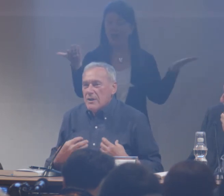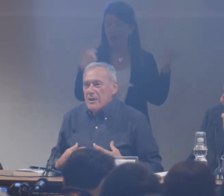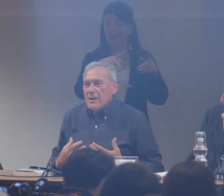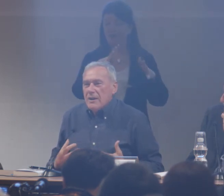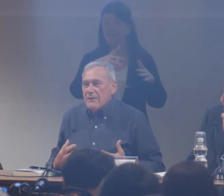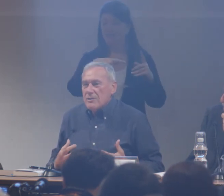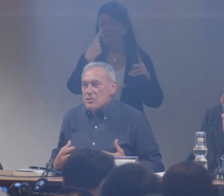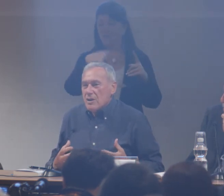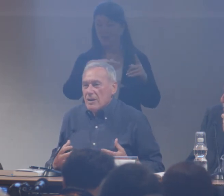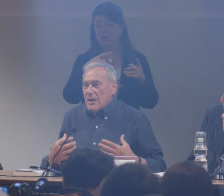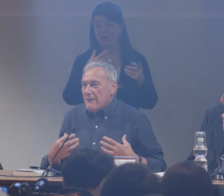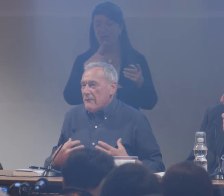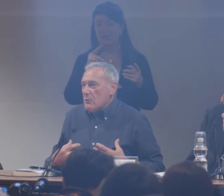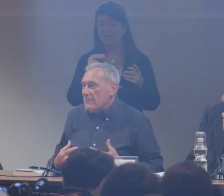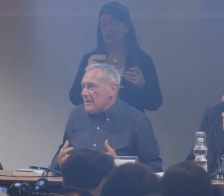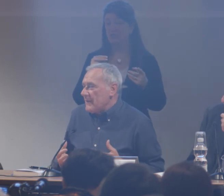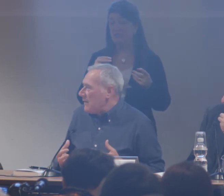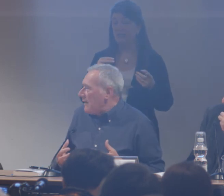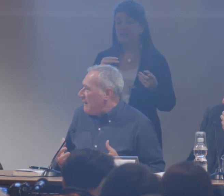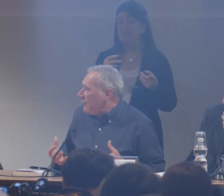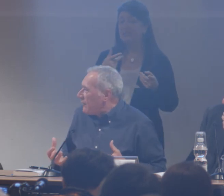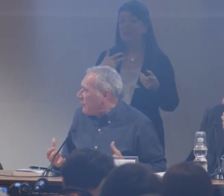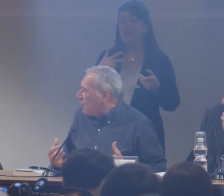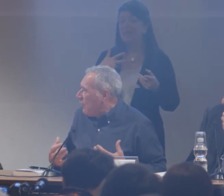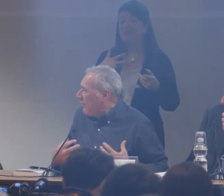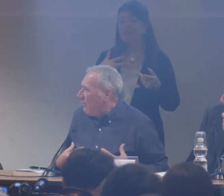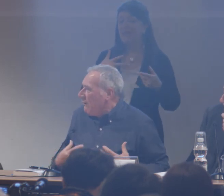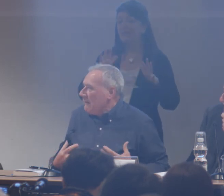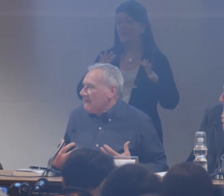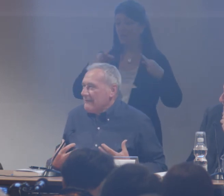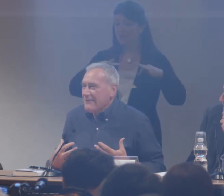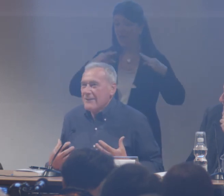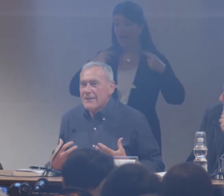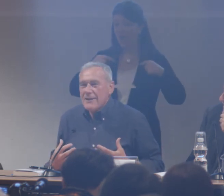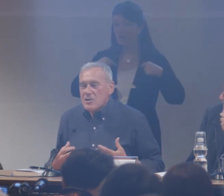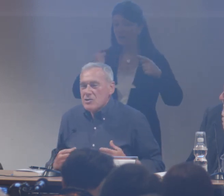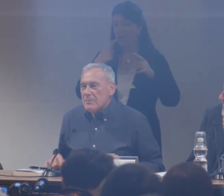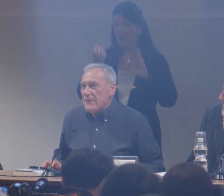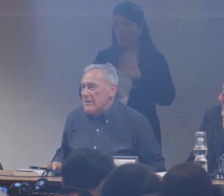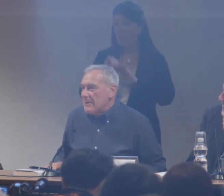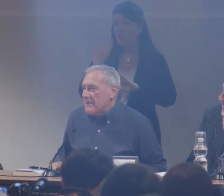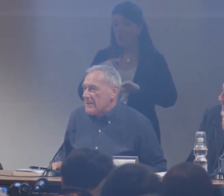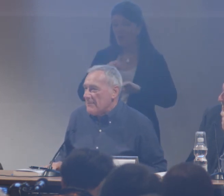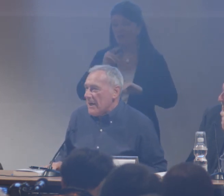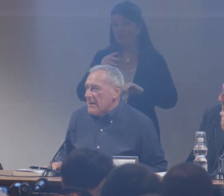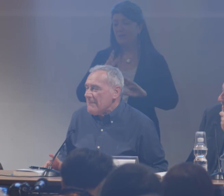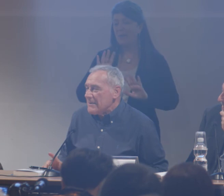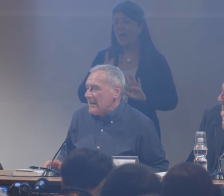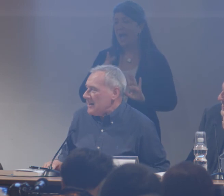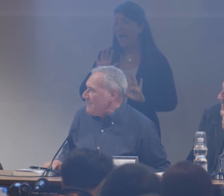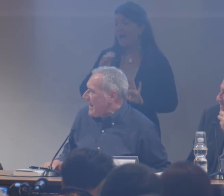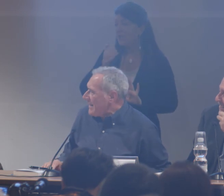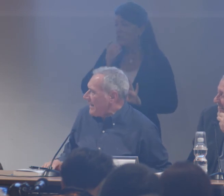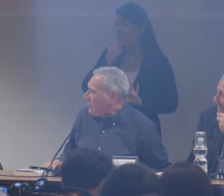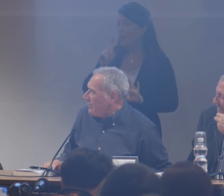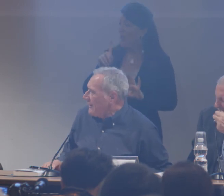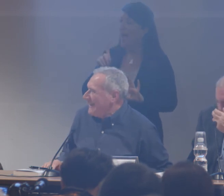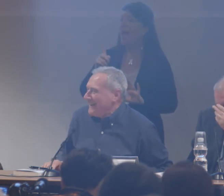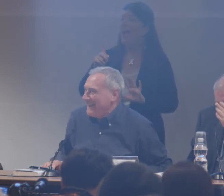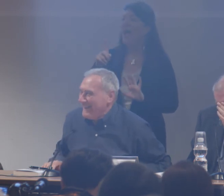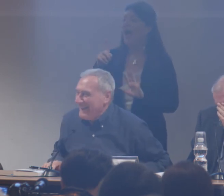forse aveva una mise forse nuova, no? Presidente, presidente, ma i mandarini